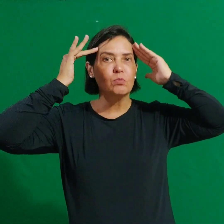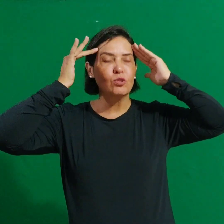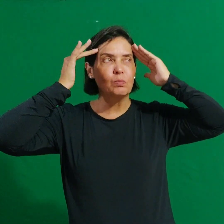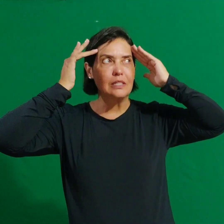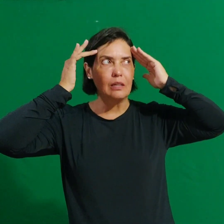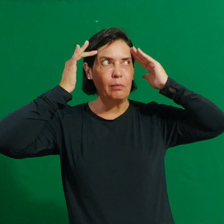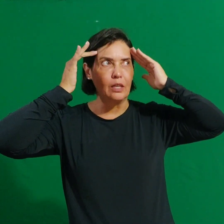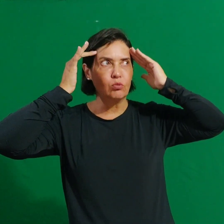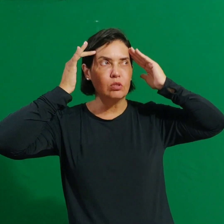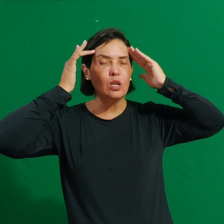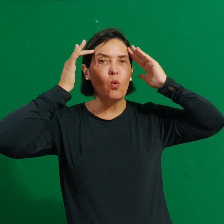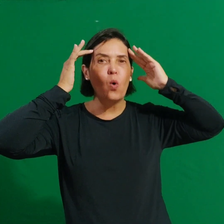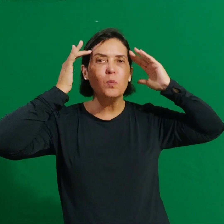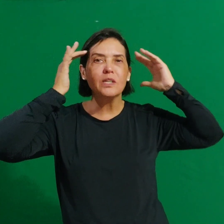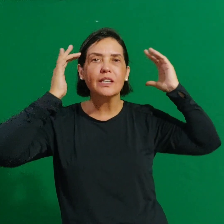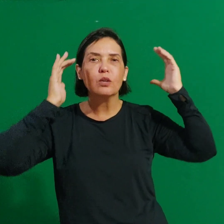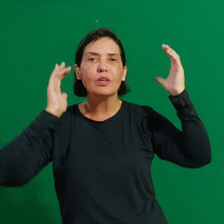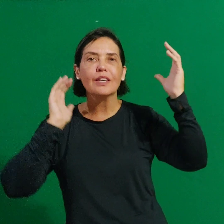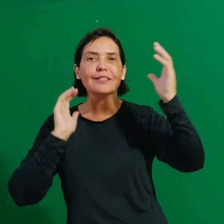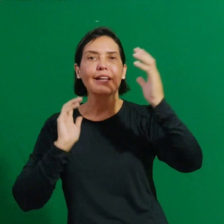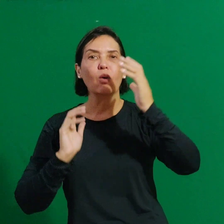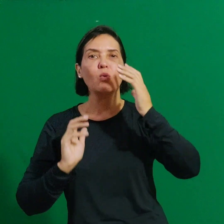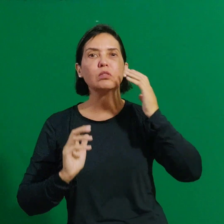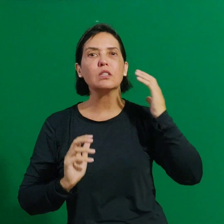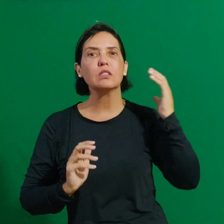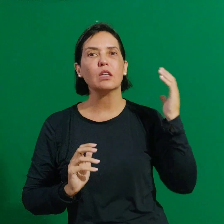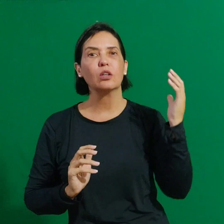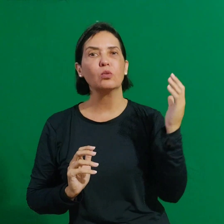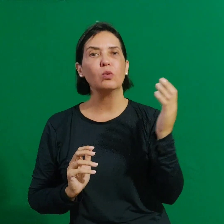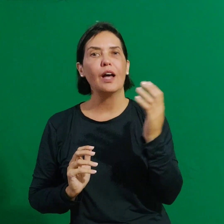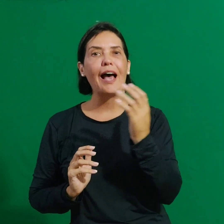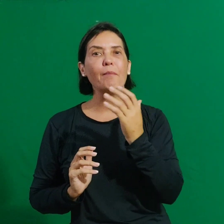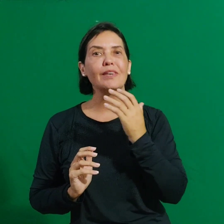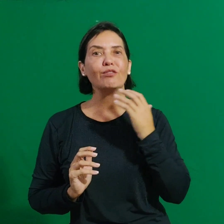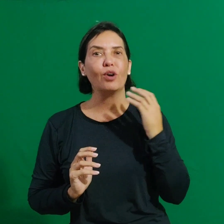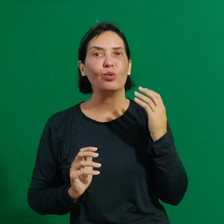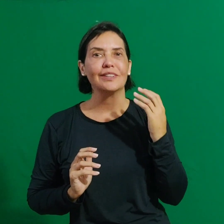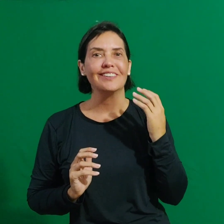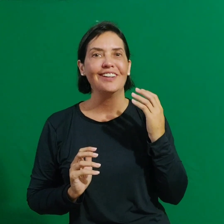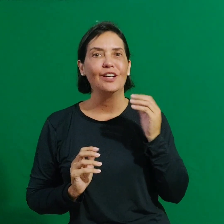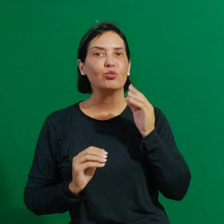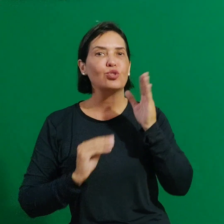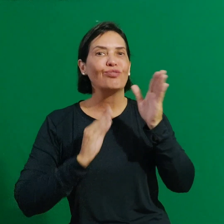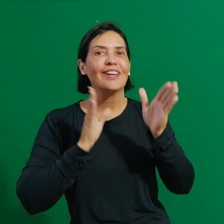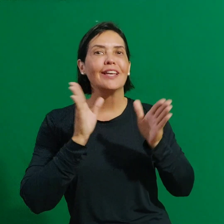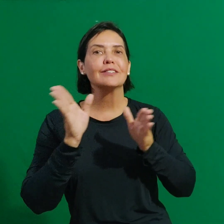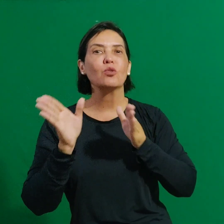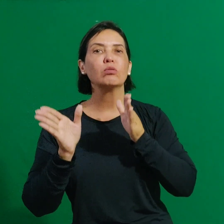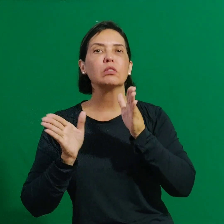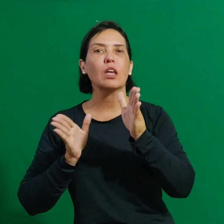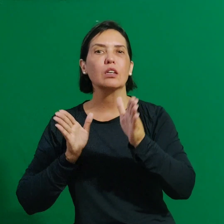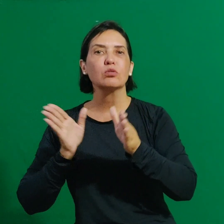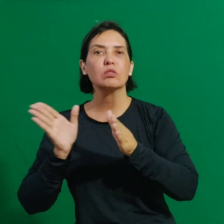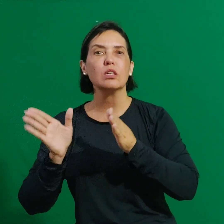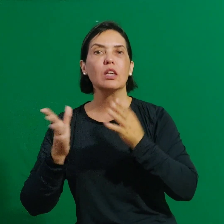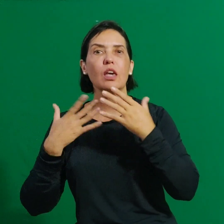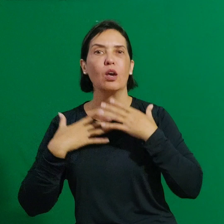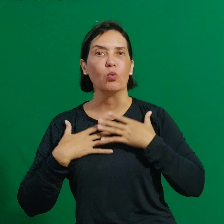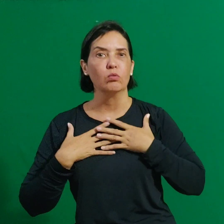meus pensamentos e compreender o que está acontecendo à minha volta, nos diferentes contextos em que eu, se